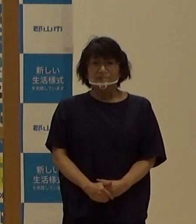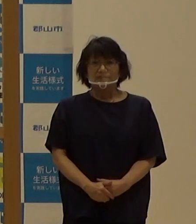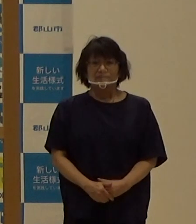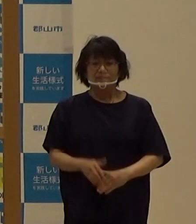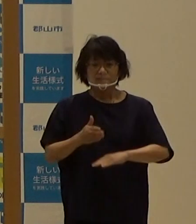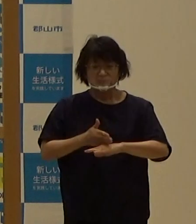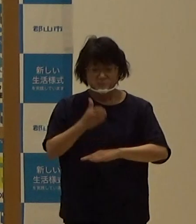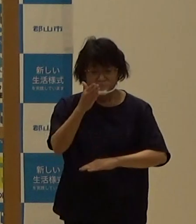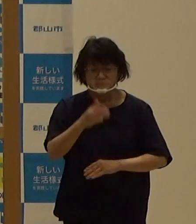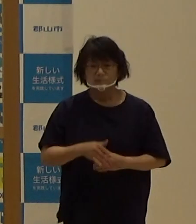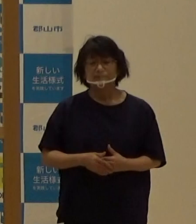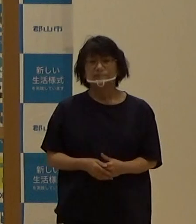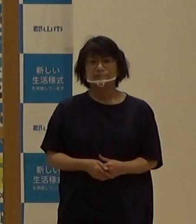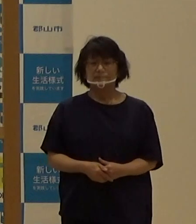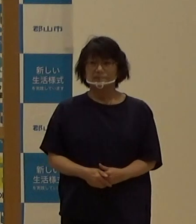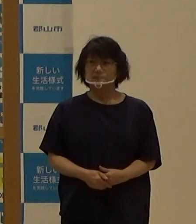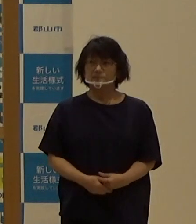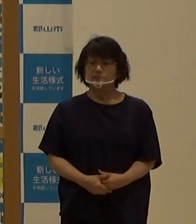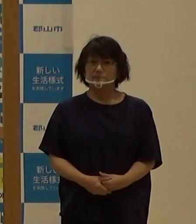ありがとうございます。